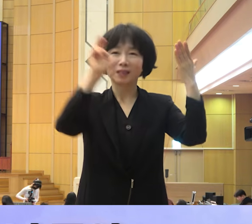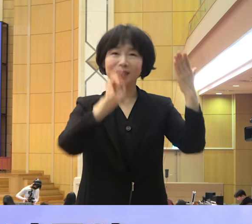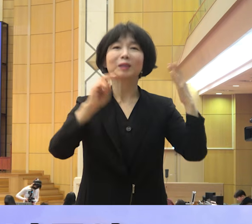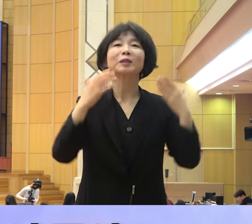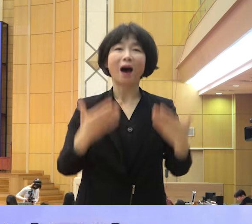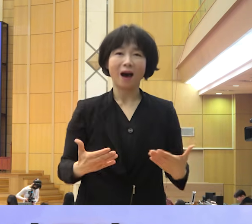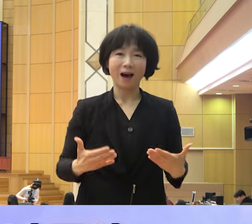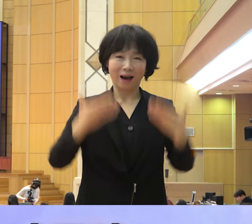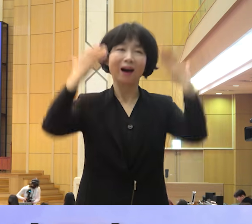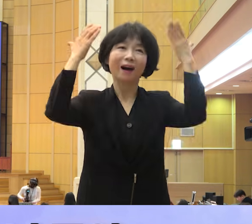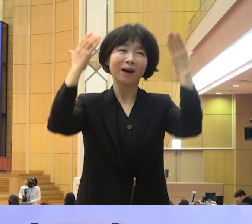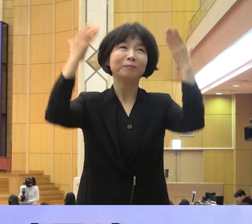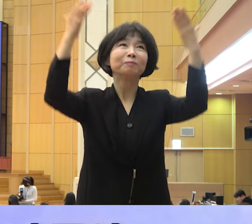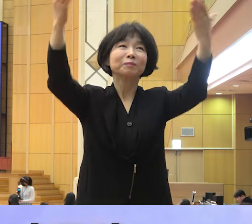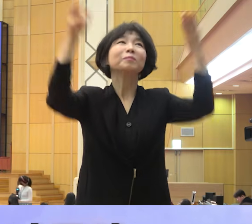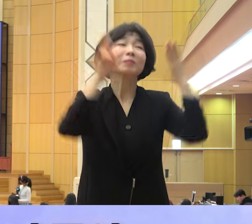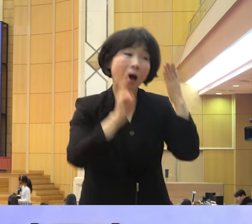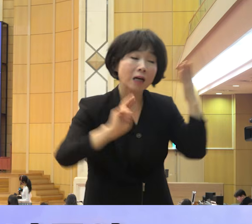찬송합시다.